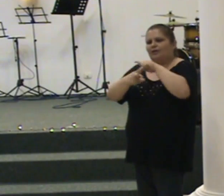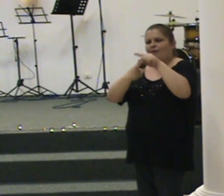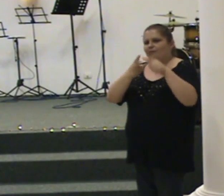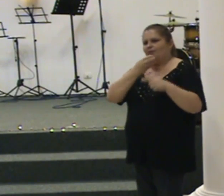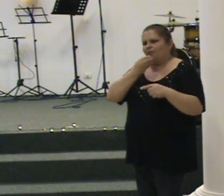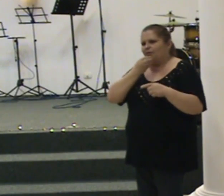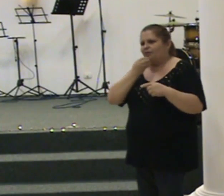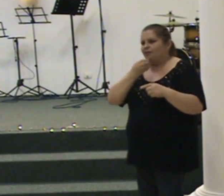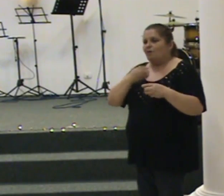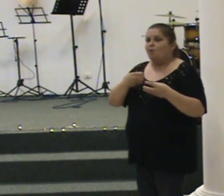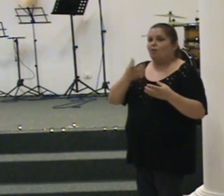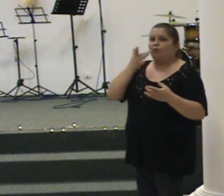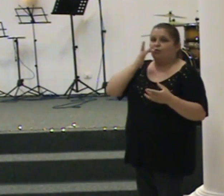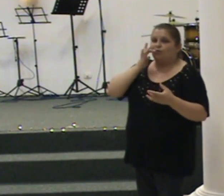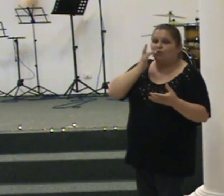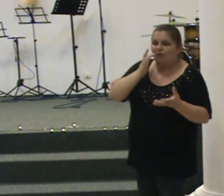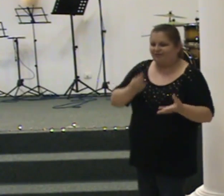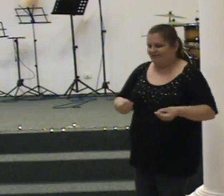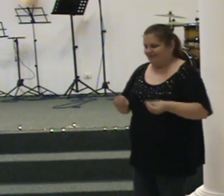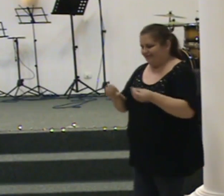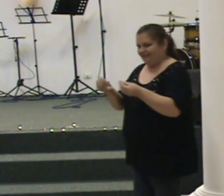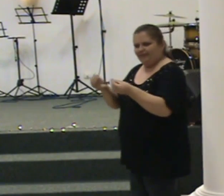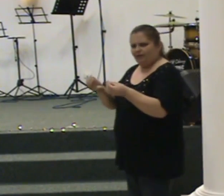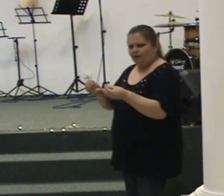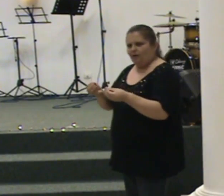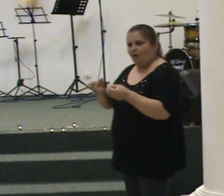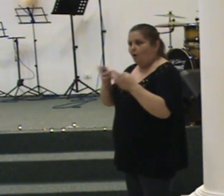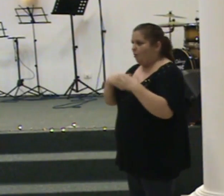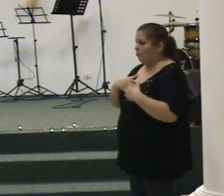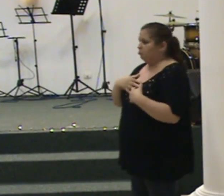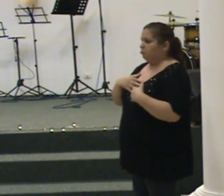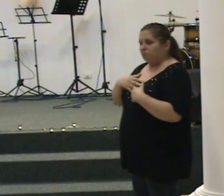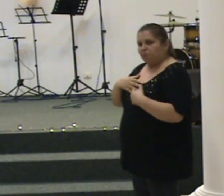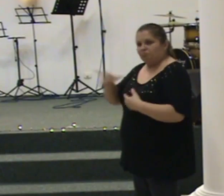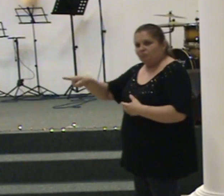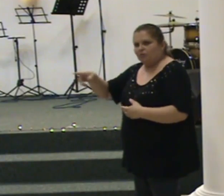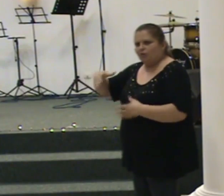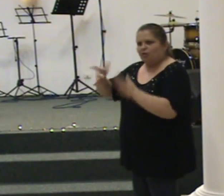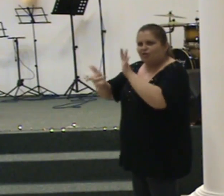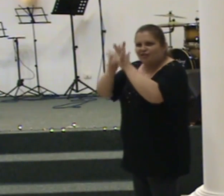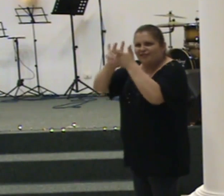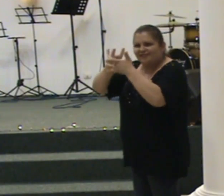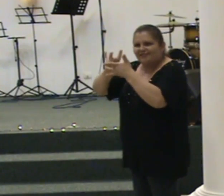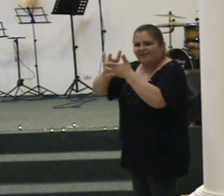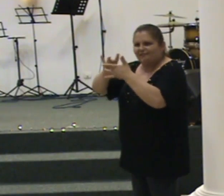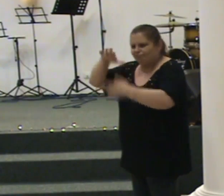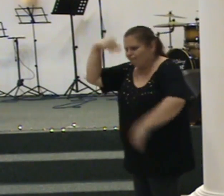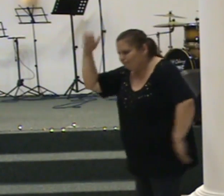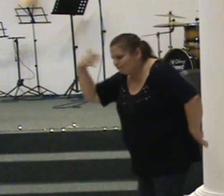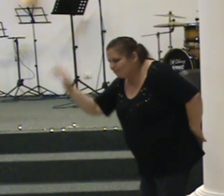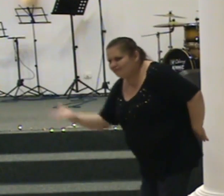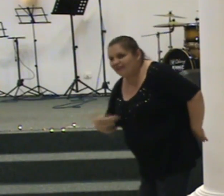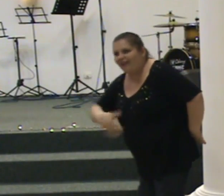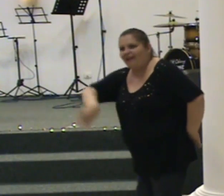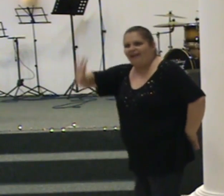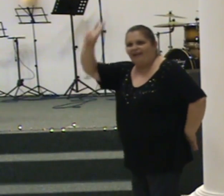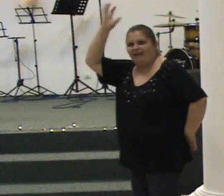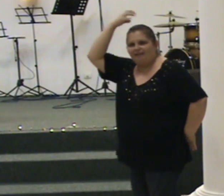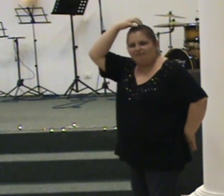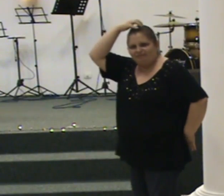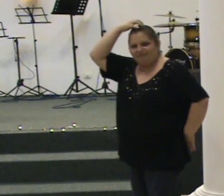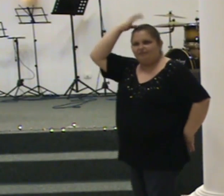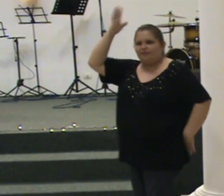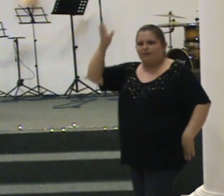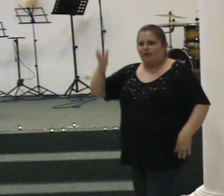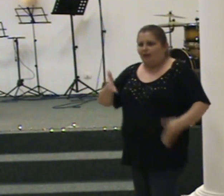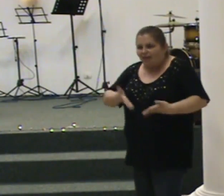Baltazar. Um trouxe ouro, reconhecendo que Jesus era realeza, né, era rei.